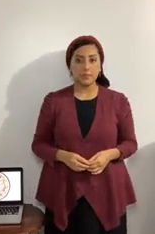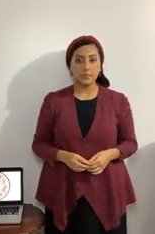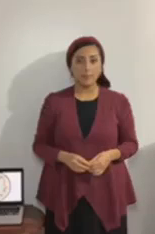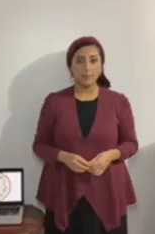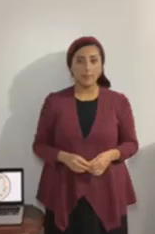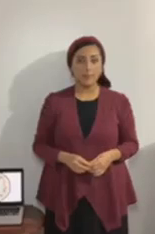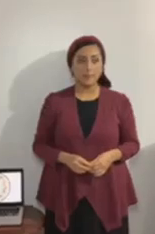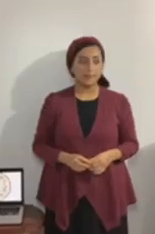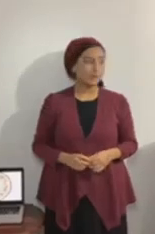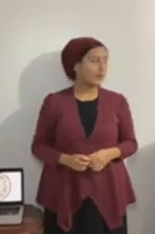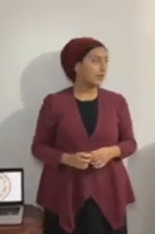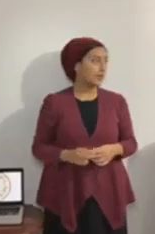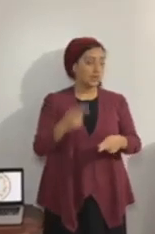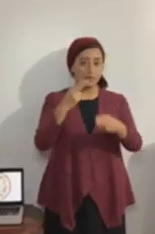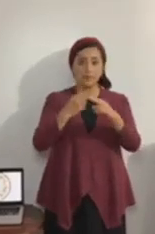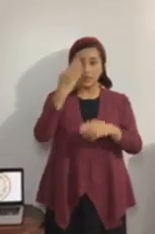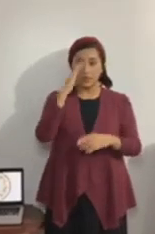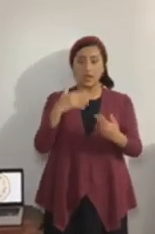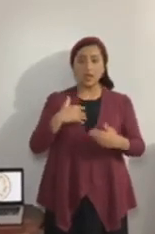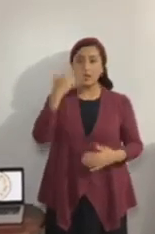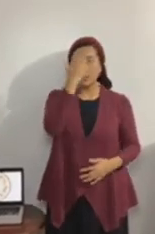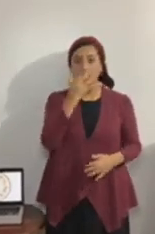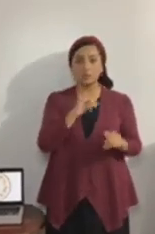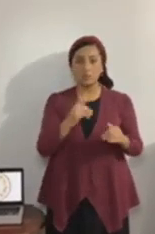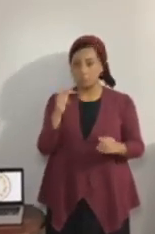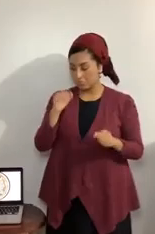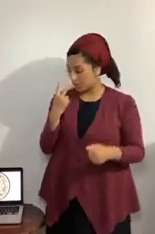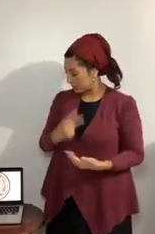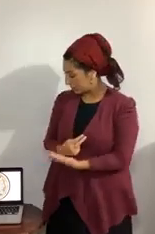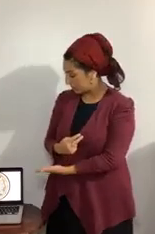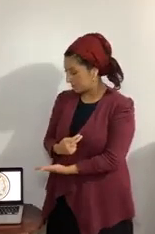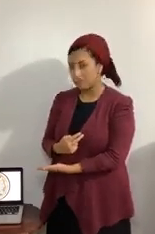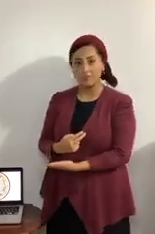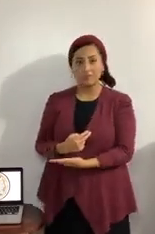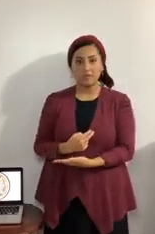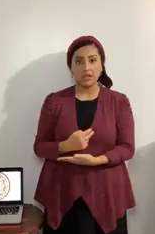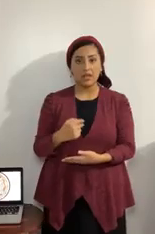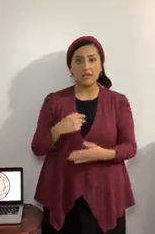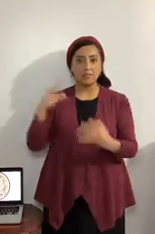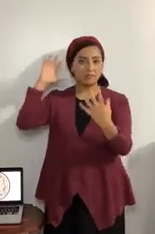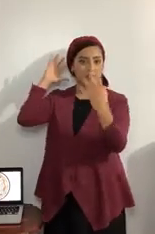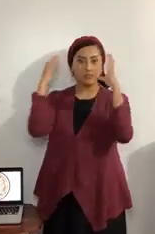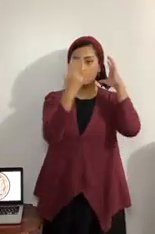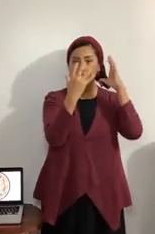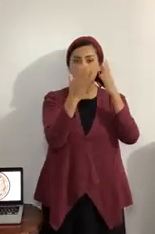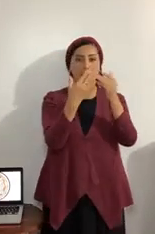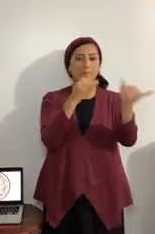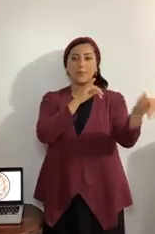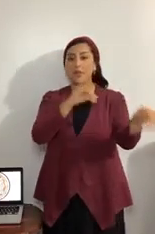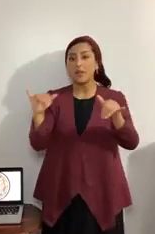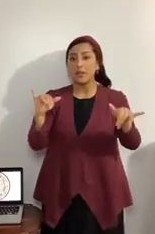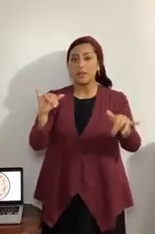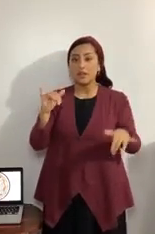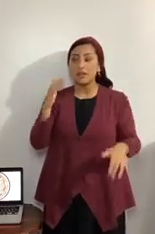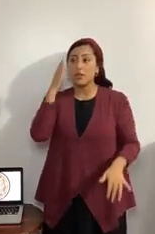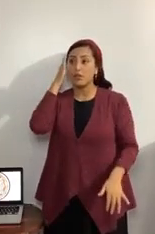Entonces, este Dios tenía una cara mirando para un lado y otra cara mirando para otro lado, como si mirara el año que se va y el año